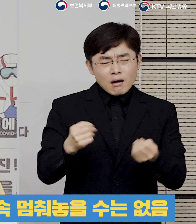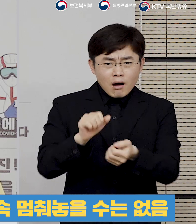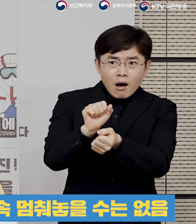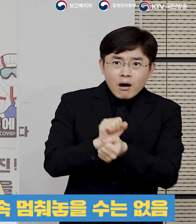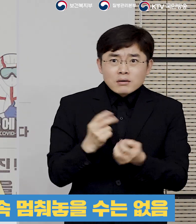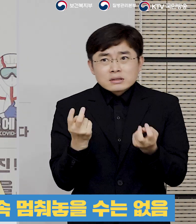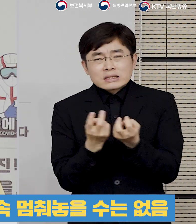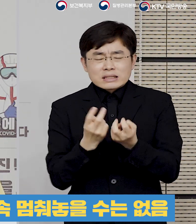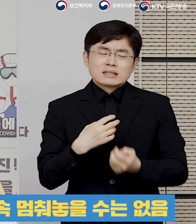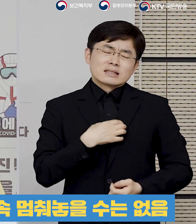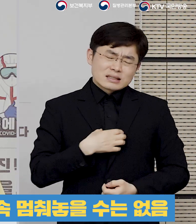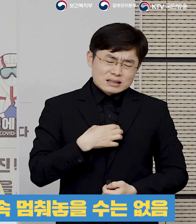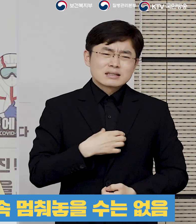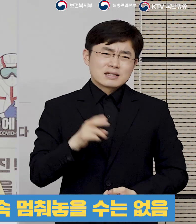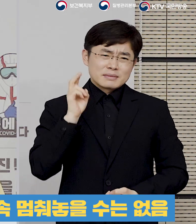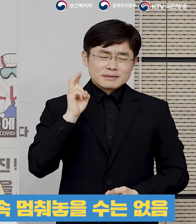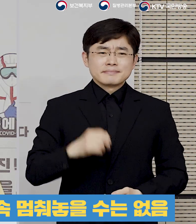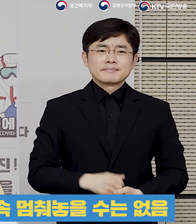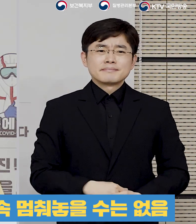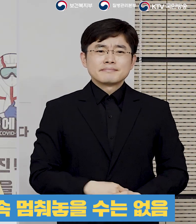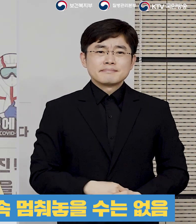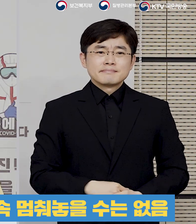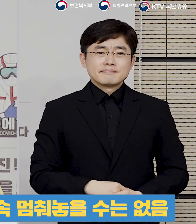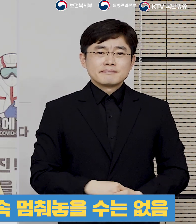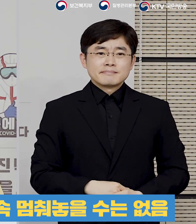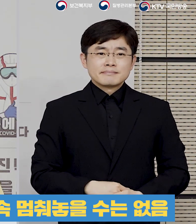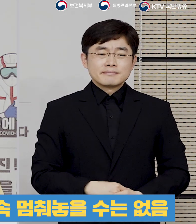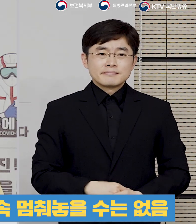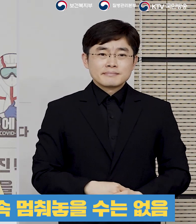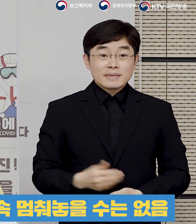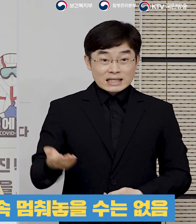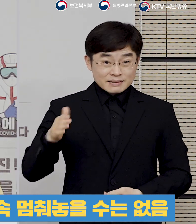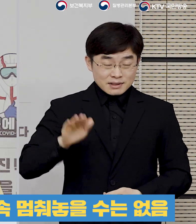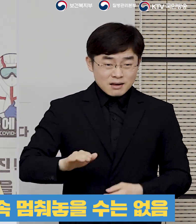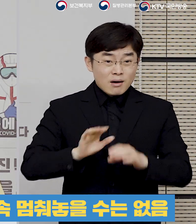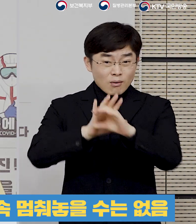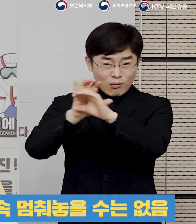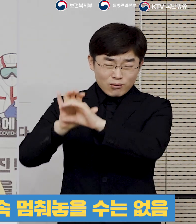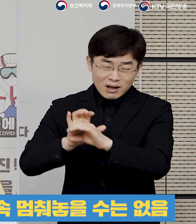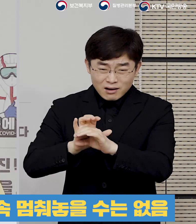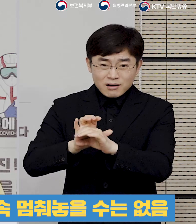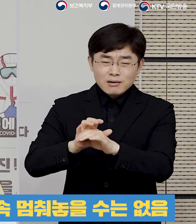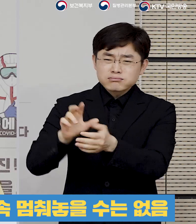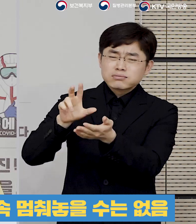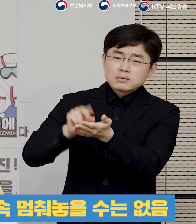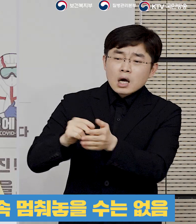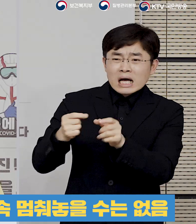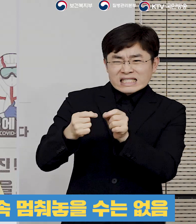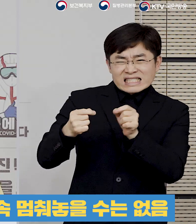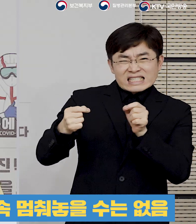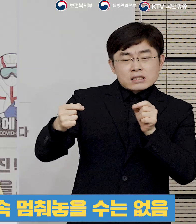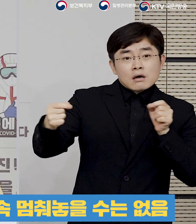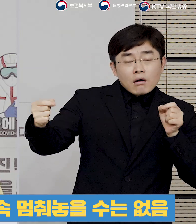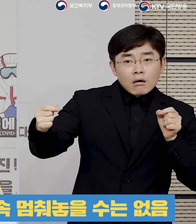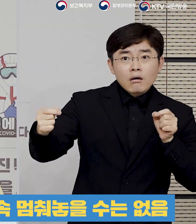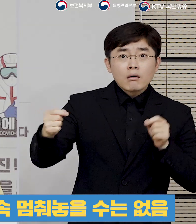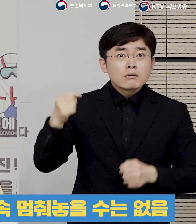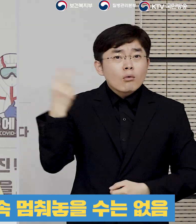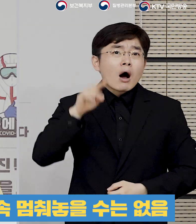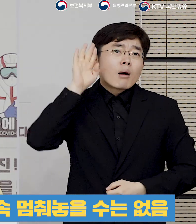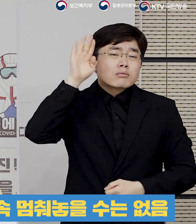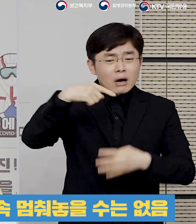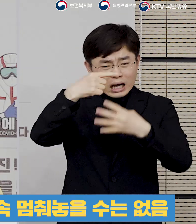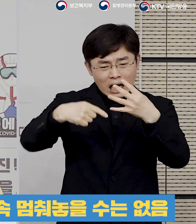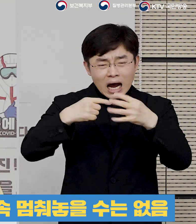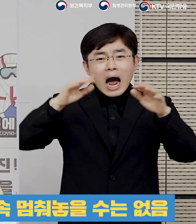학생들의 감염병 확산에 대한 걱정이 많으실 것입니다. 하지만 코로나19 상황이 언제 종식될지